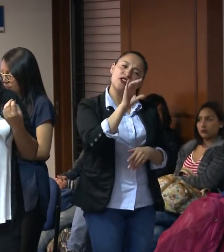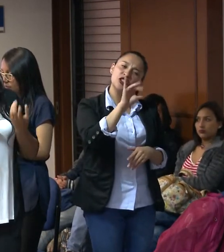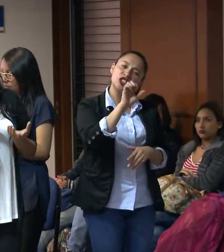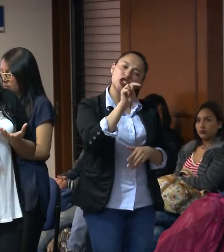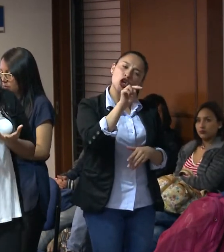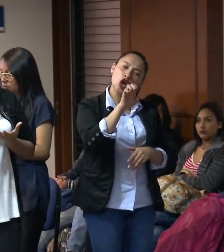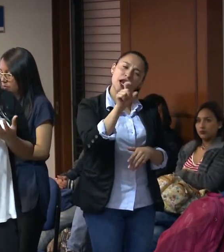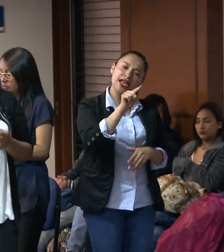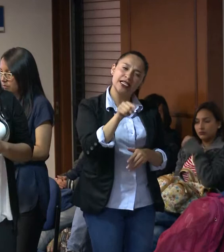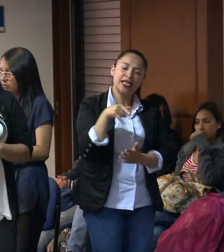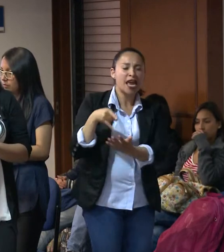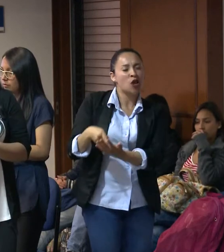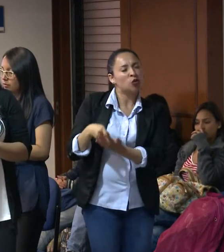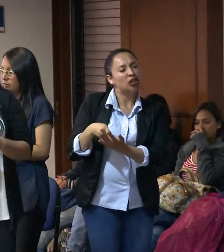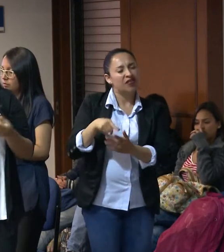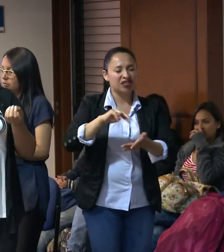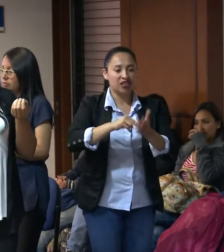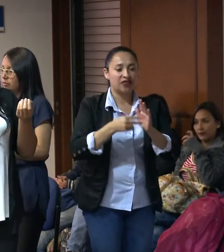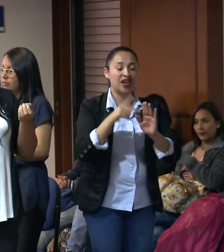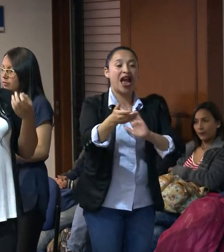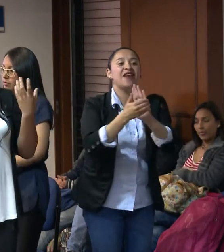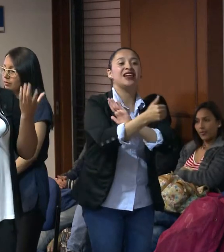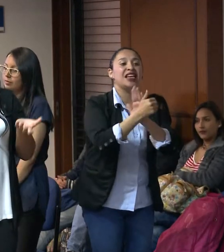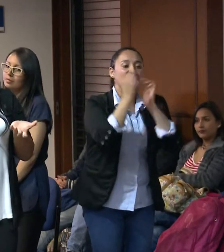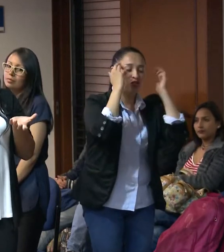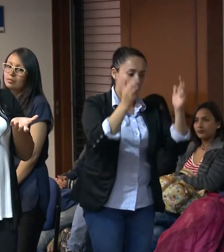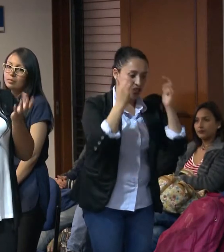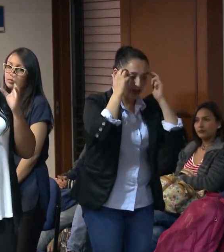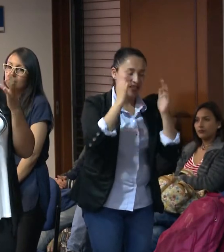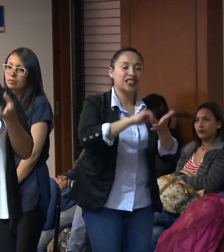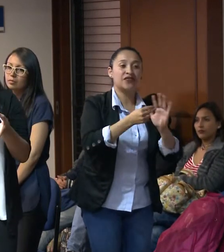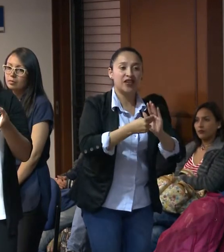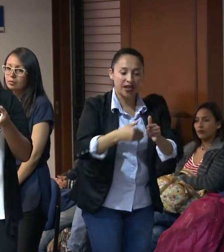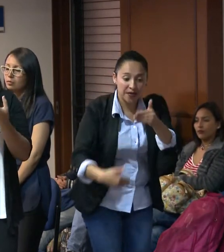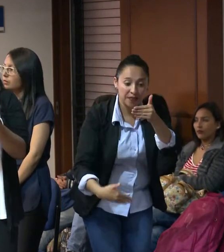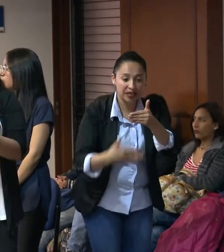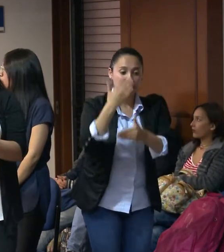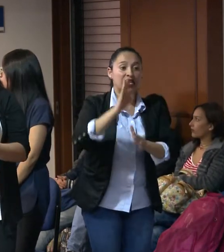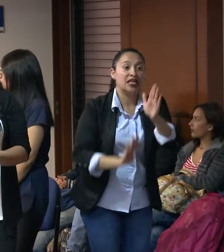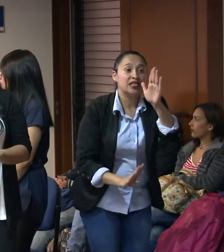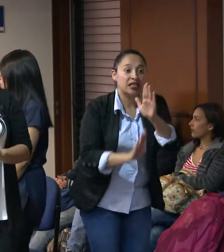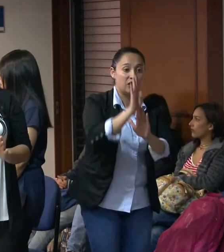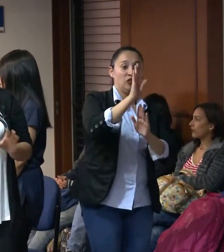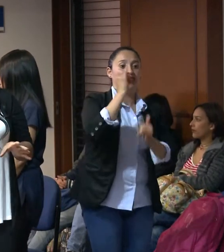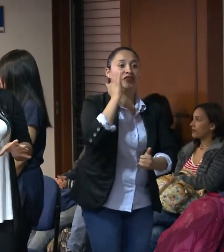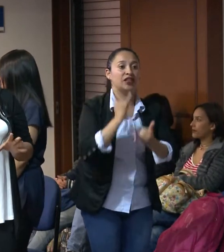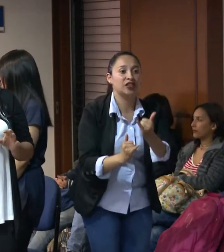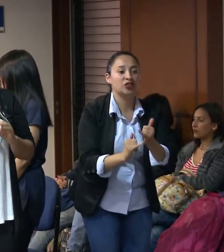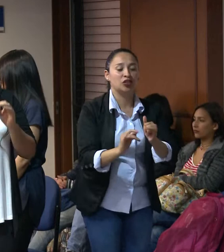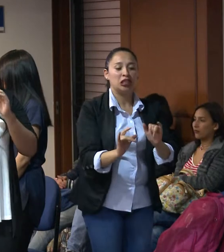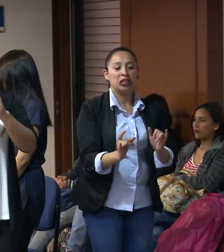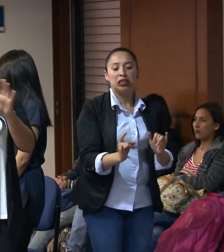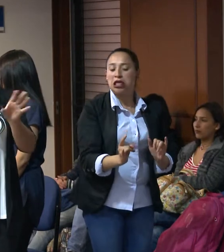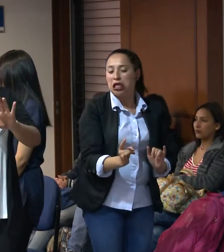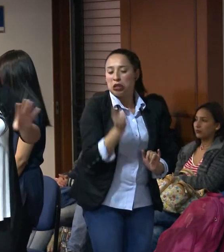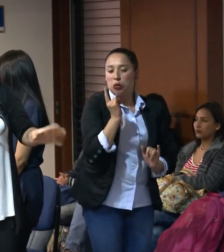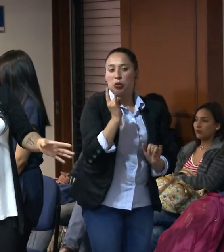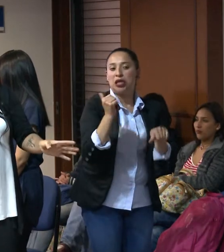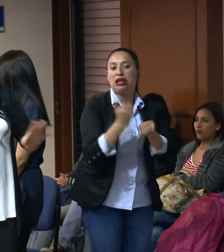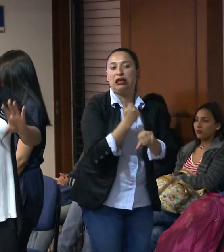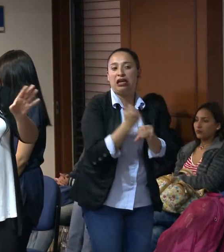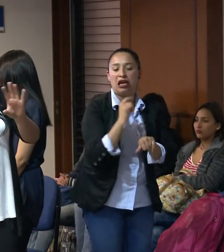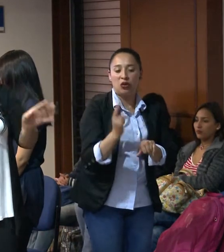habilidades cognitivas, las cuales permiten la iniciación, el desarrollo y la finalización de una tarea,